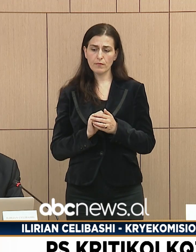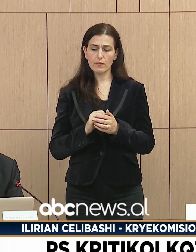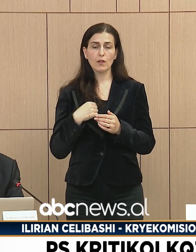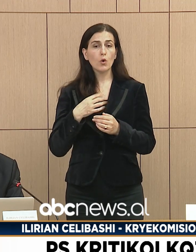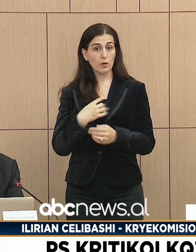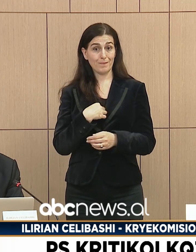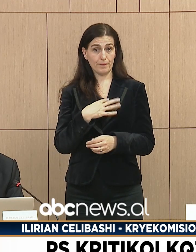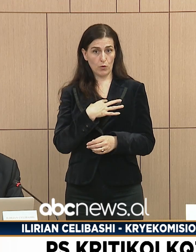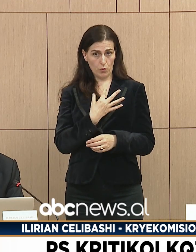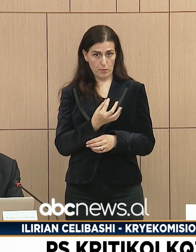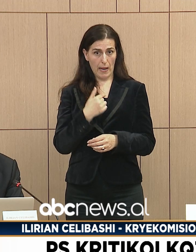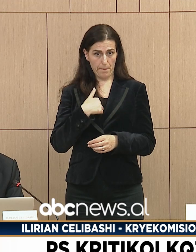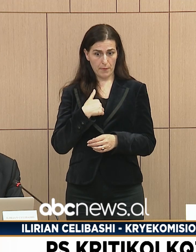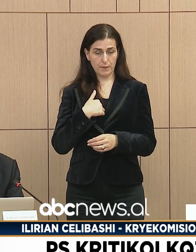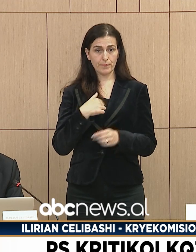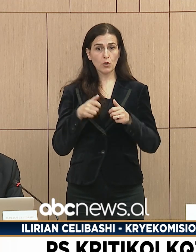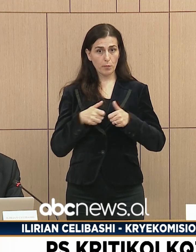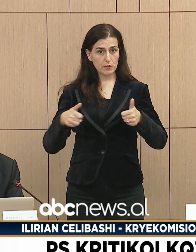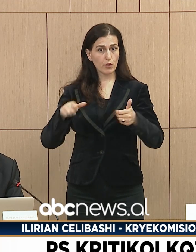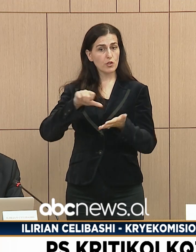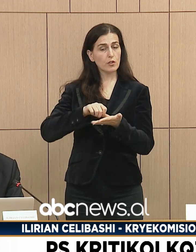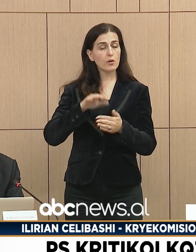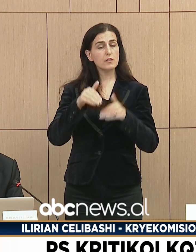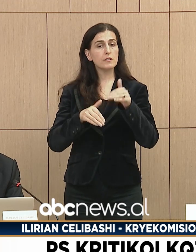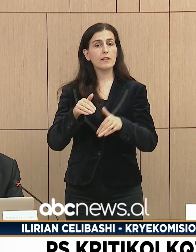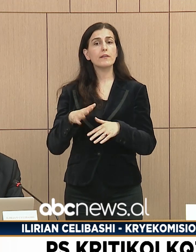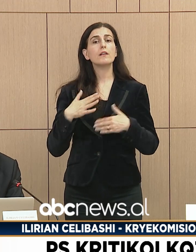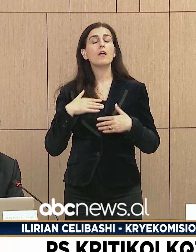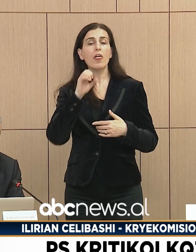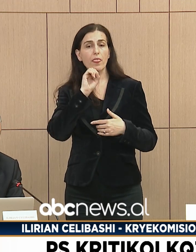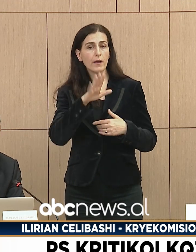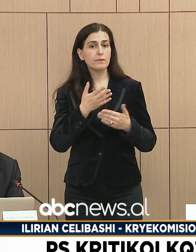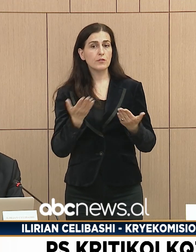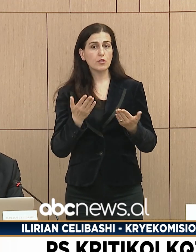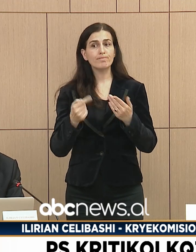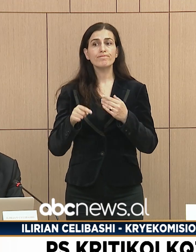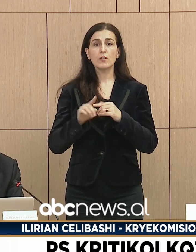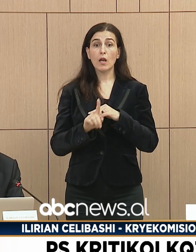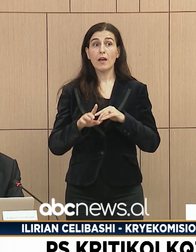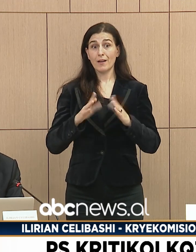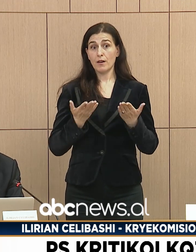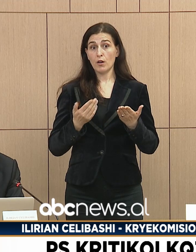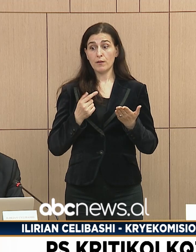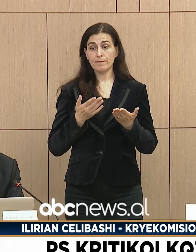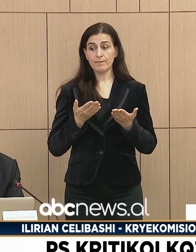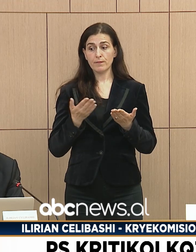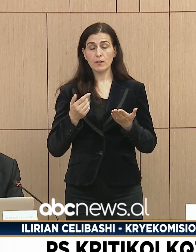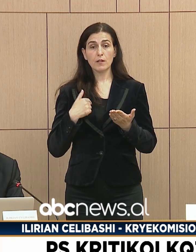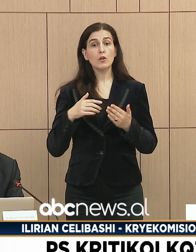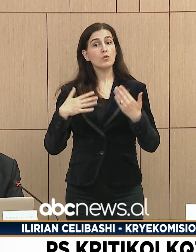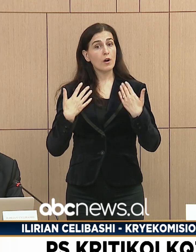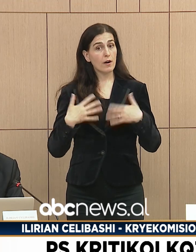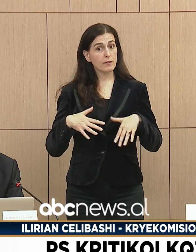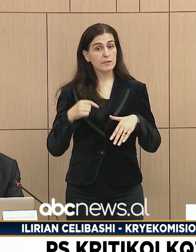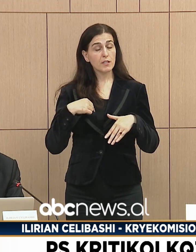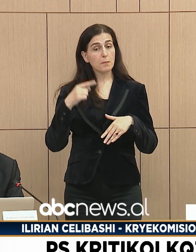emër të Komisionit Qendror të Zgjedhjeve, dua të them që nëse ajo çfarë klasifikohet si